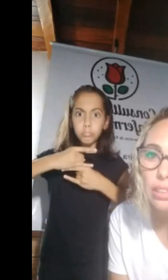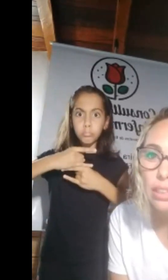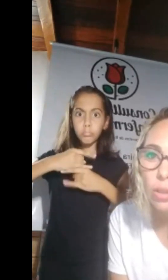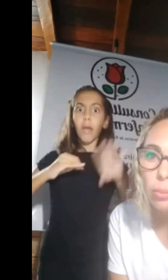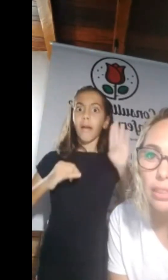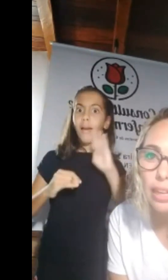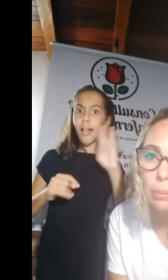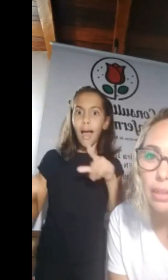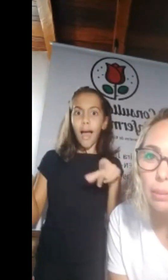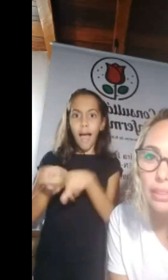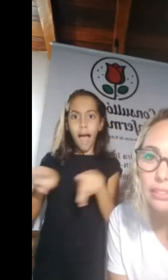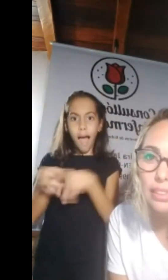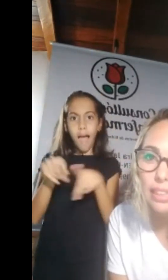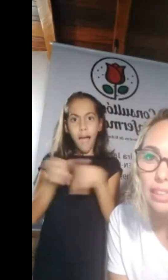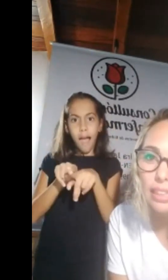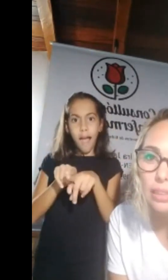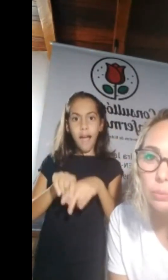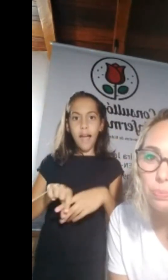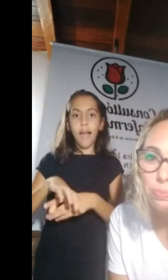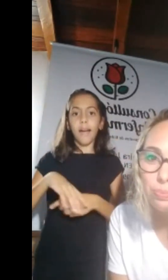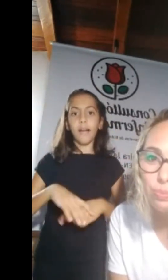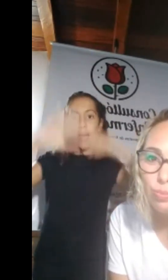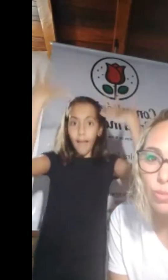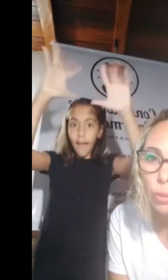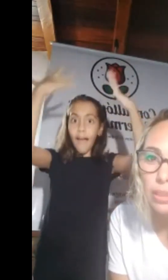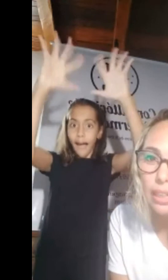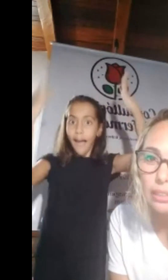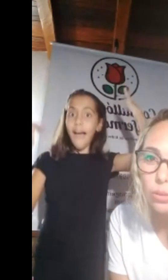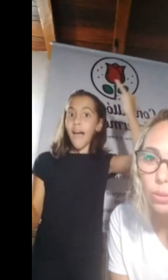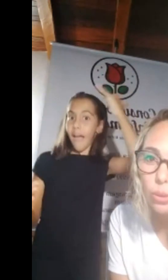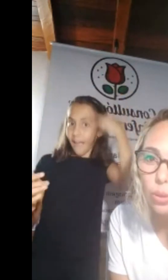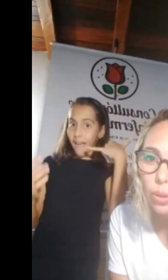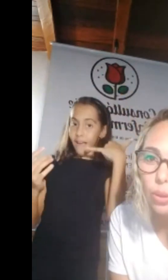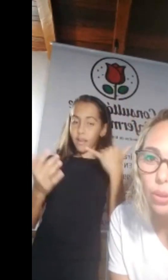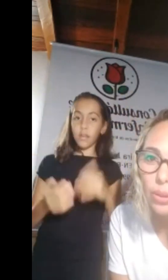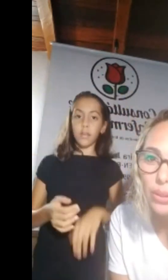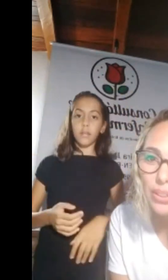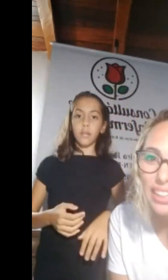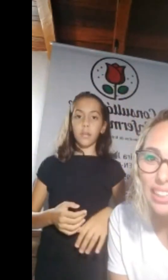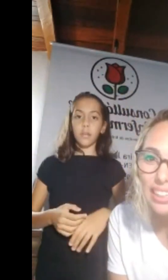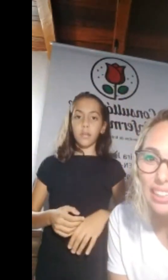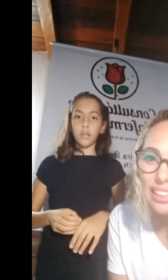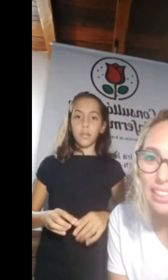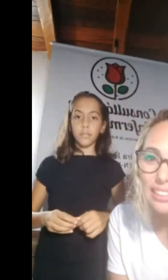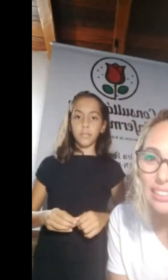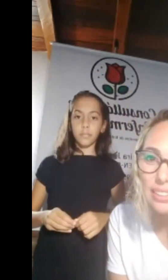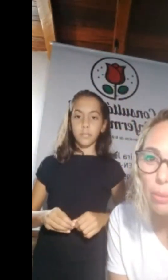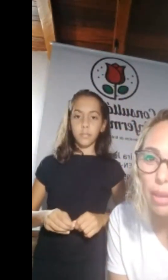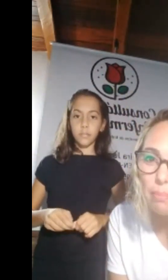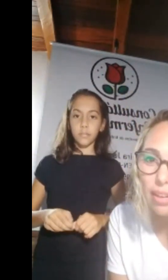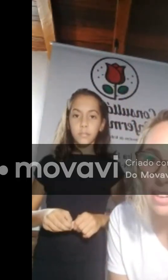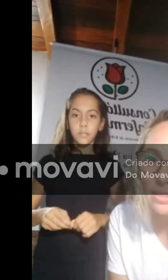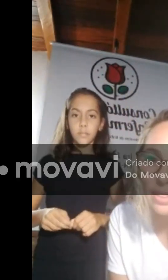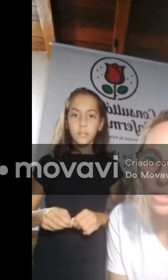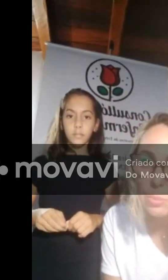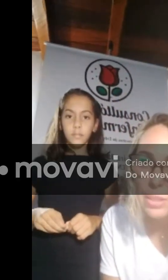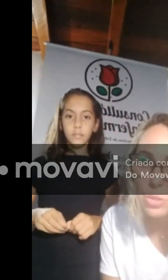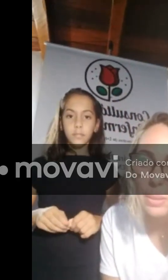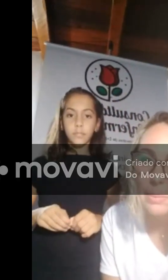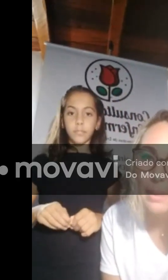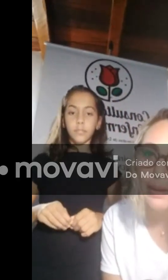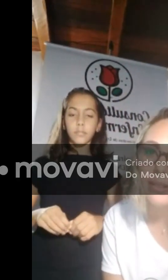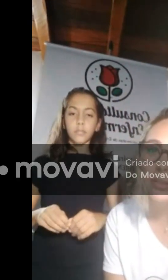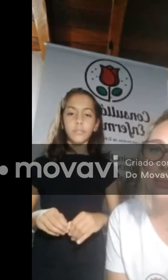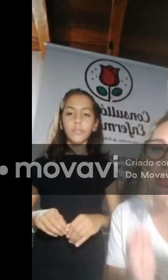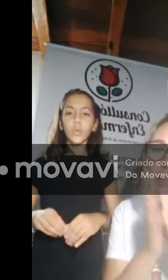positivos. Obrigada, parabéns a Inaê. Obrigada, doutor. Né, minha mãe, um grande beijo